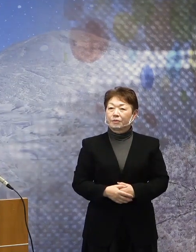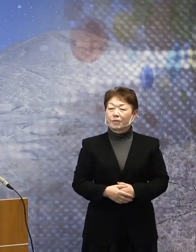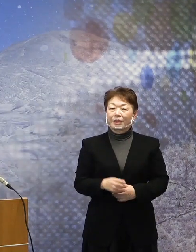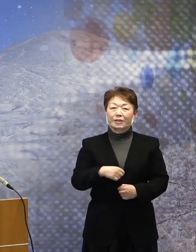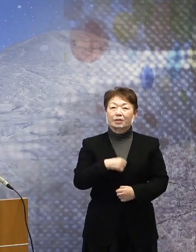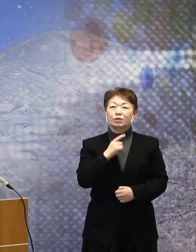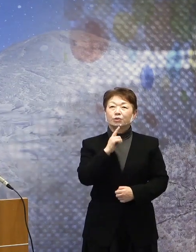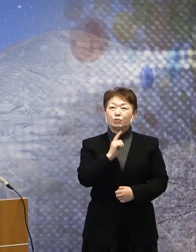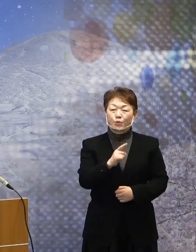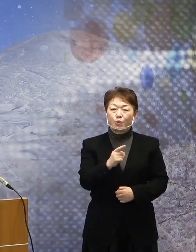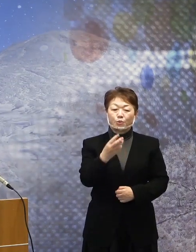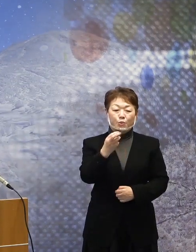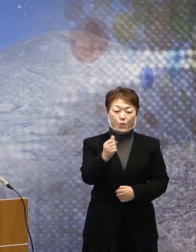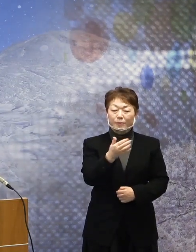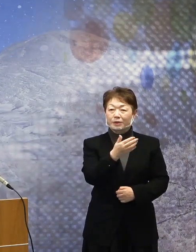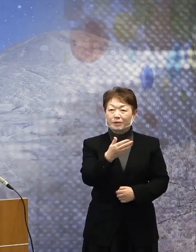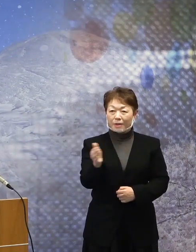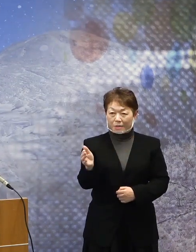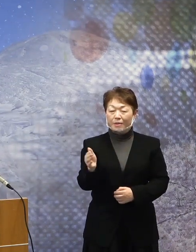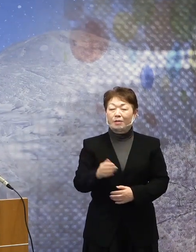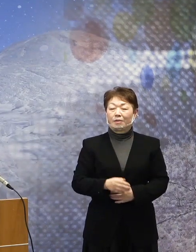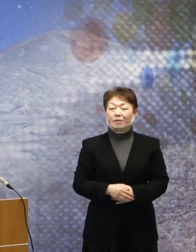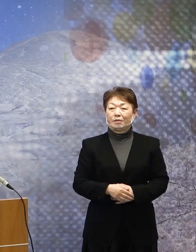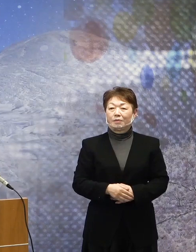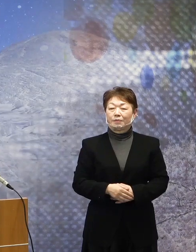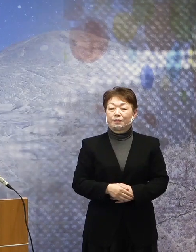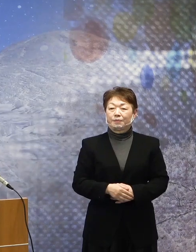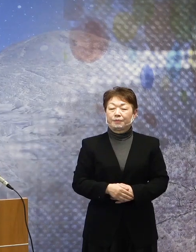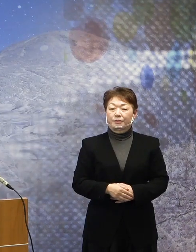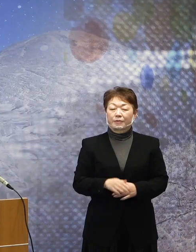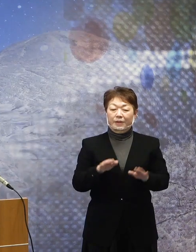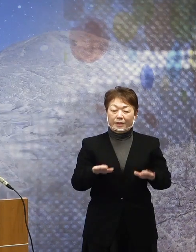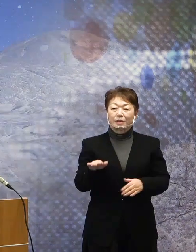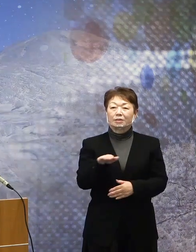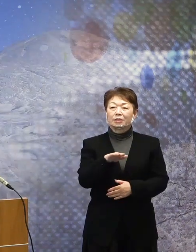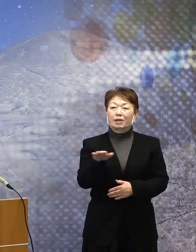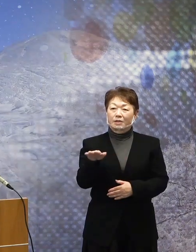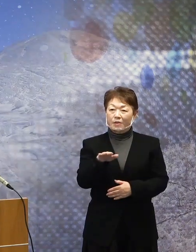正式に言うと土曜日からってことになりますけれども、現時点で、